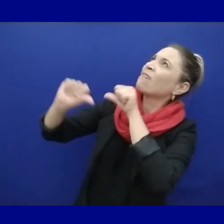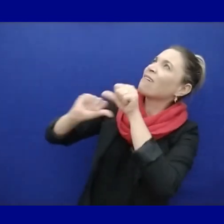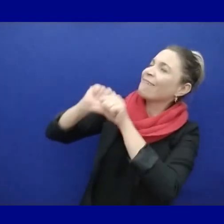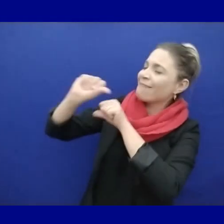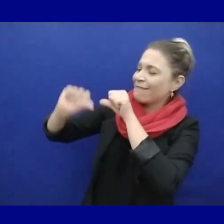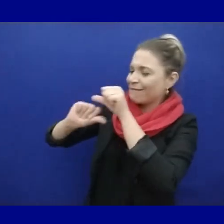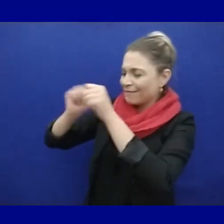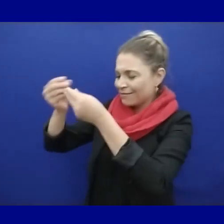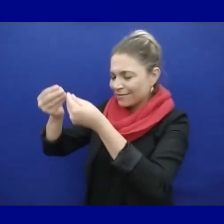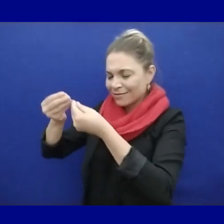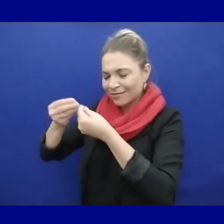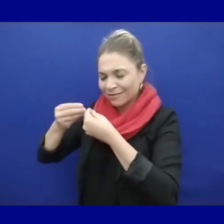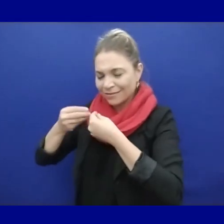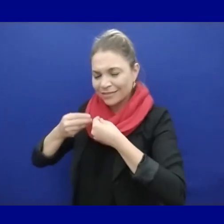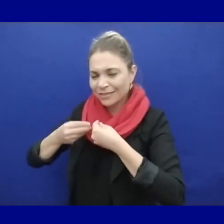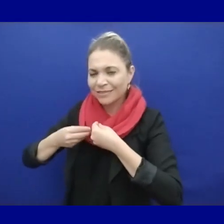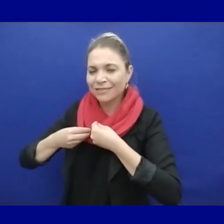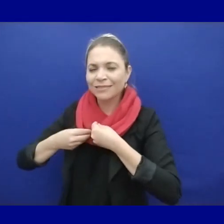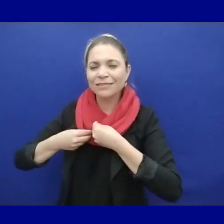transformar